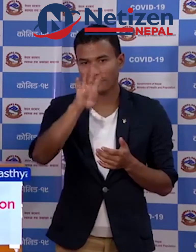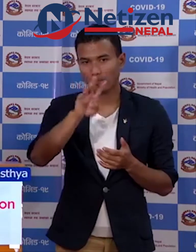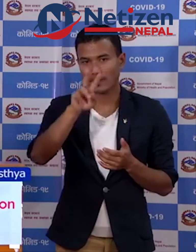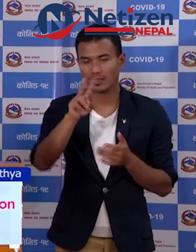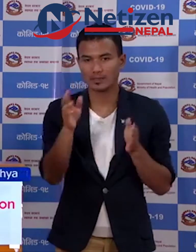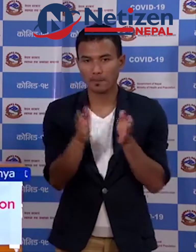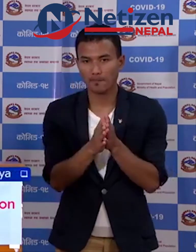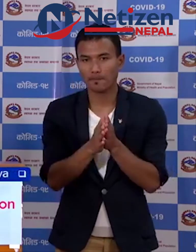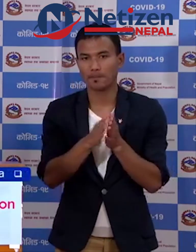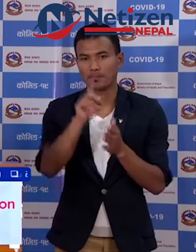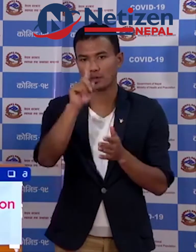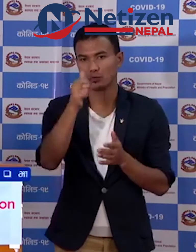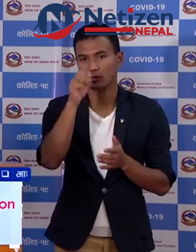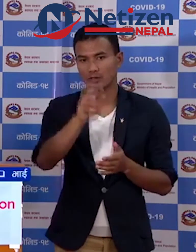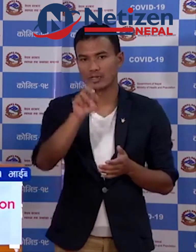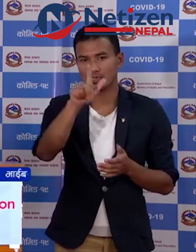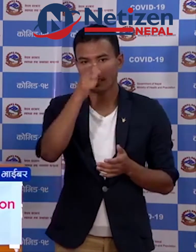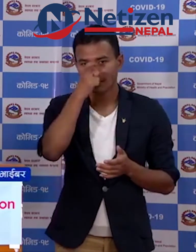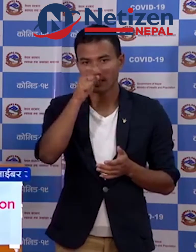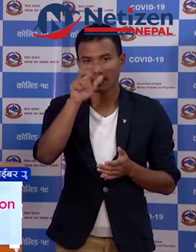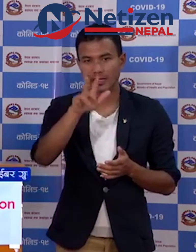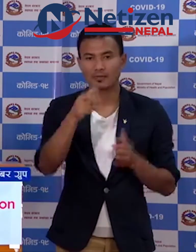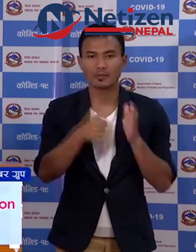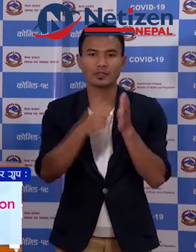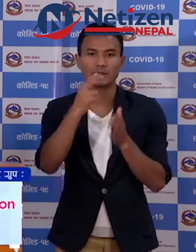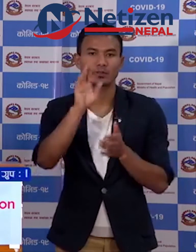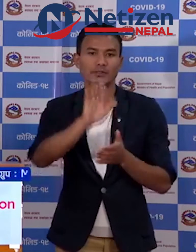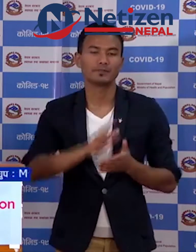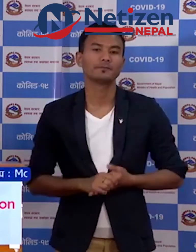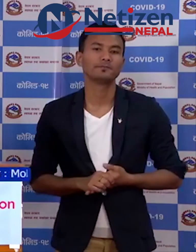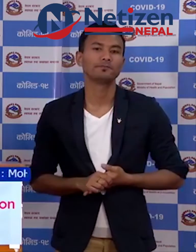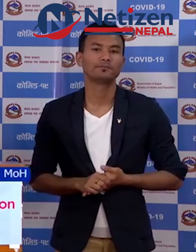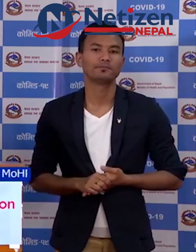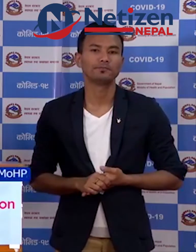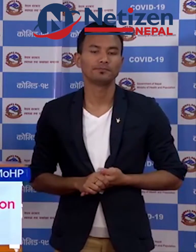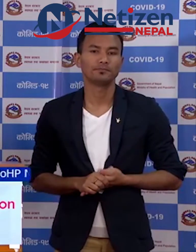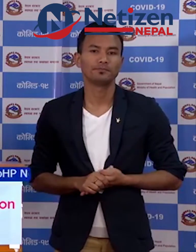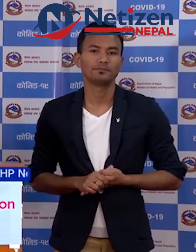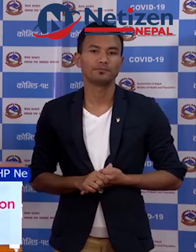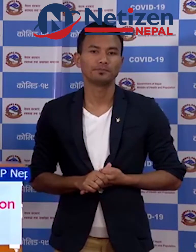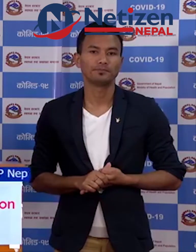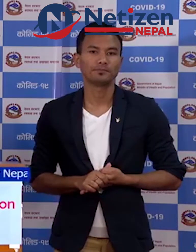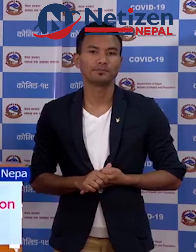11,942 गरी जम्मा 16,708 परीक्षण भएको छ।